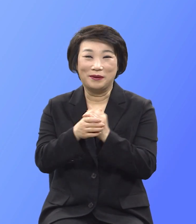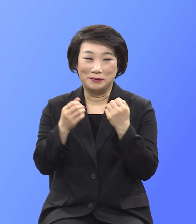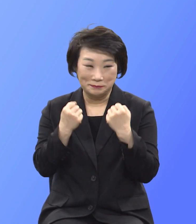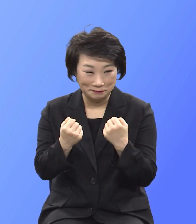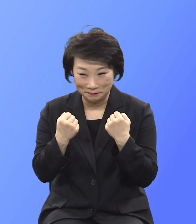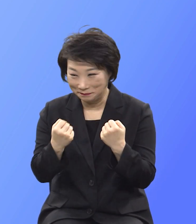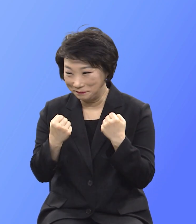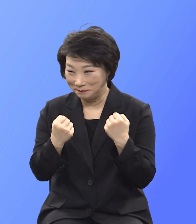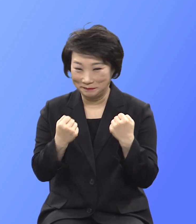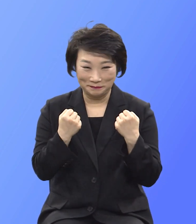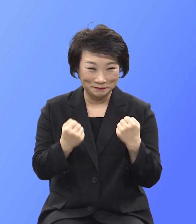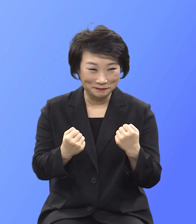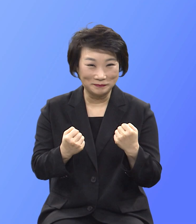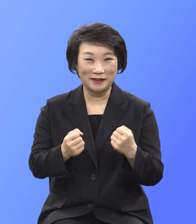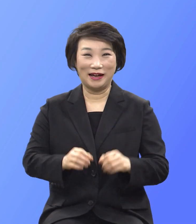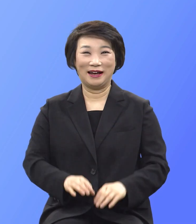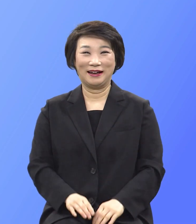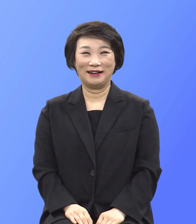기도합시다.